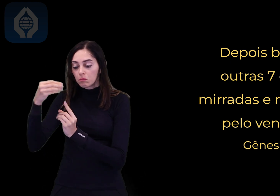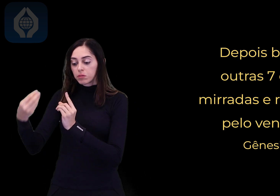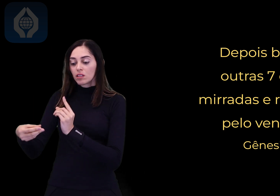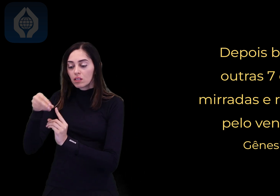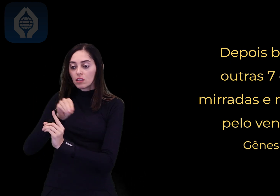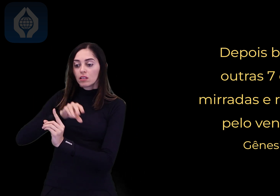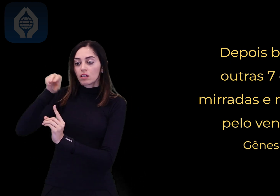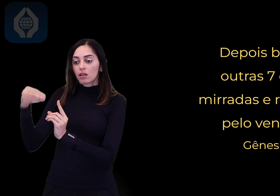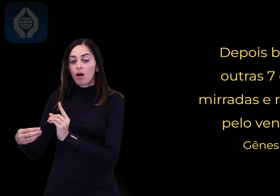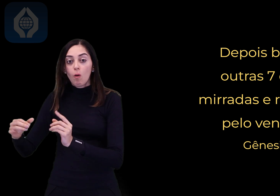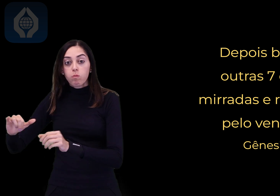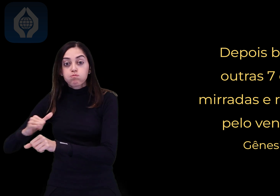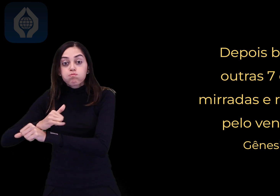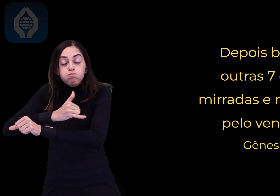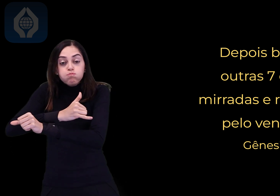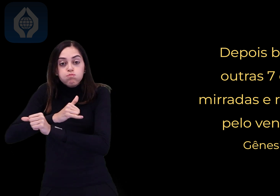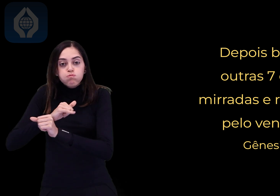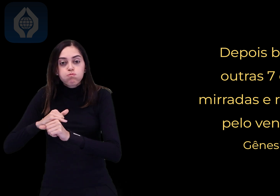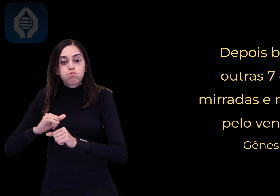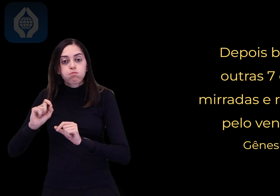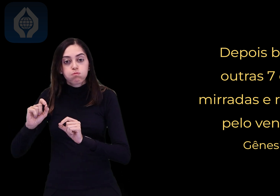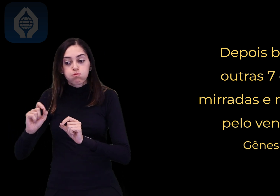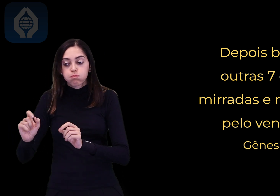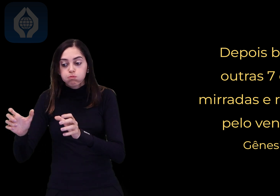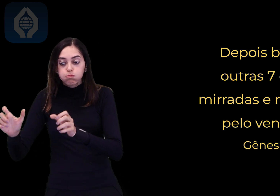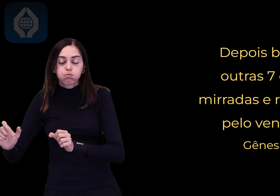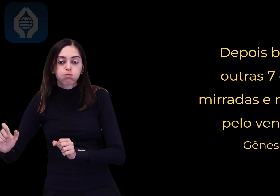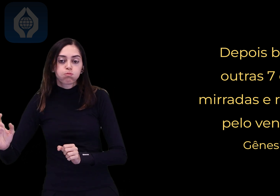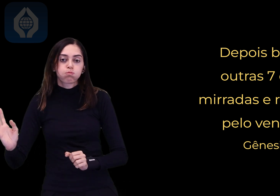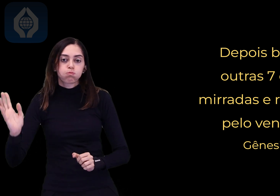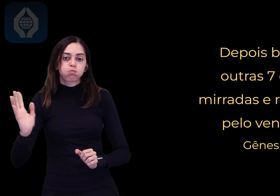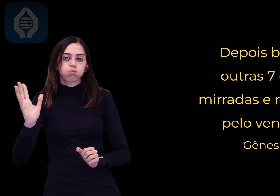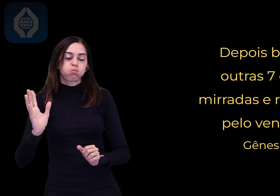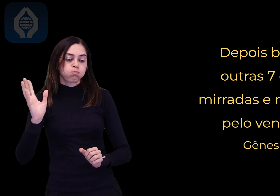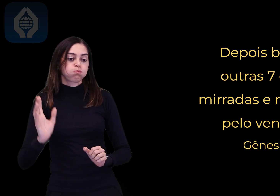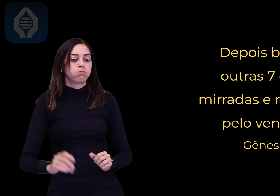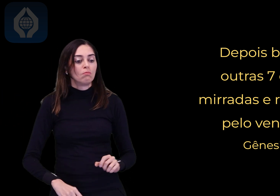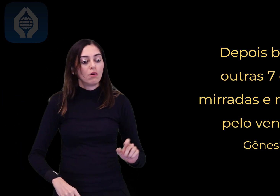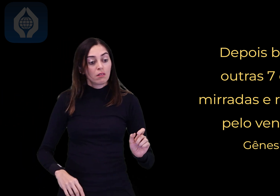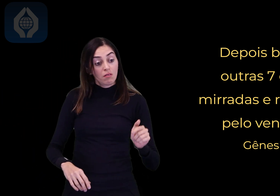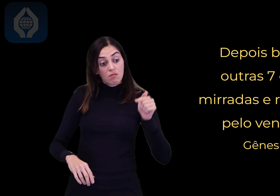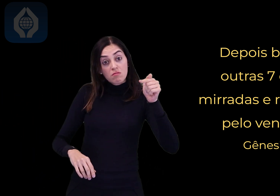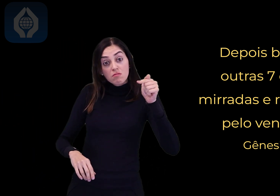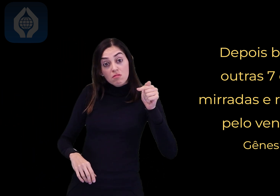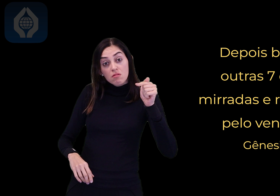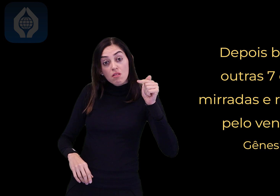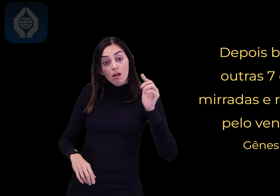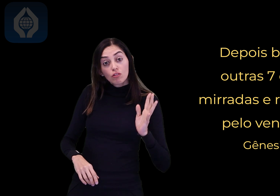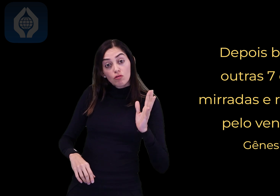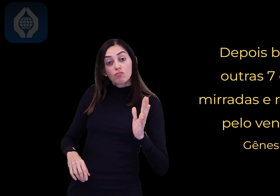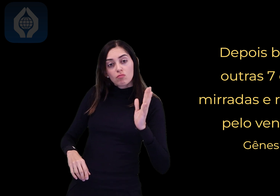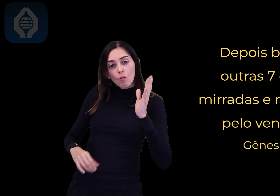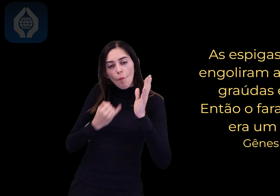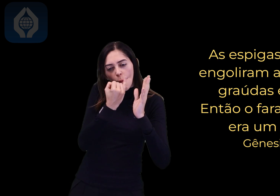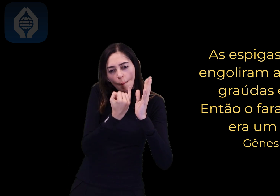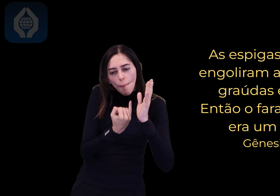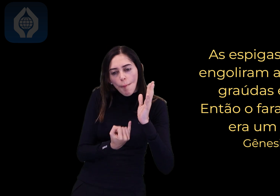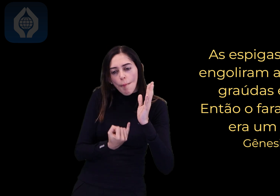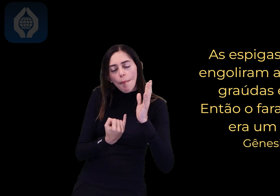Depois brotaram outras 7 espigas mirradas e ressequidas pelo vento leste. As espigas